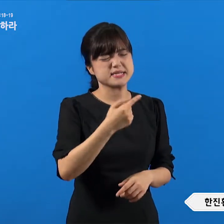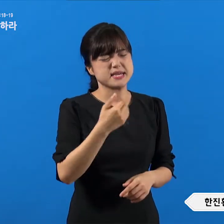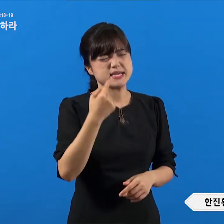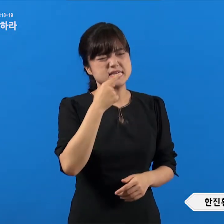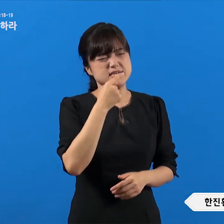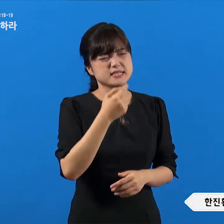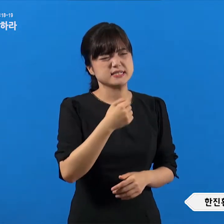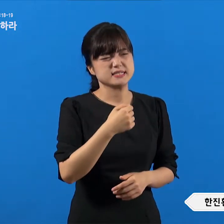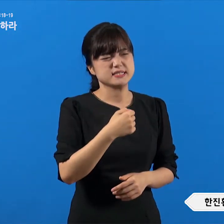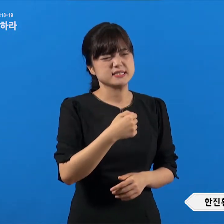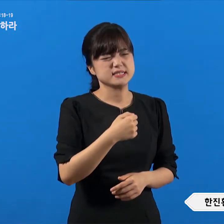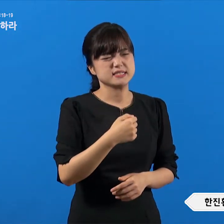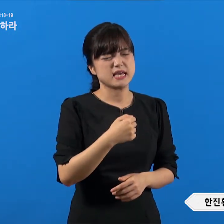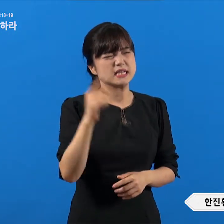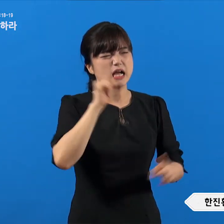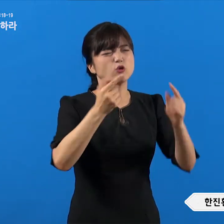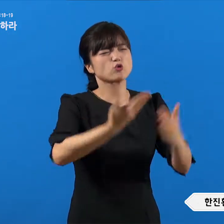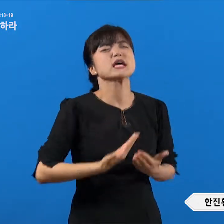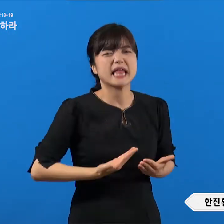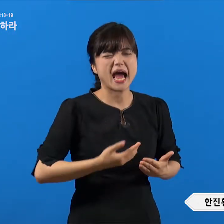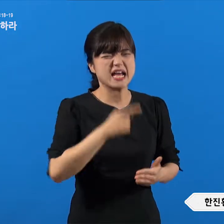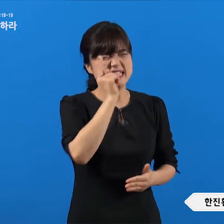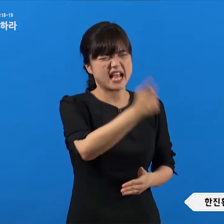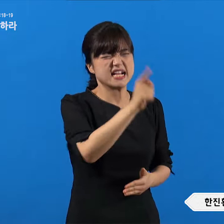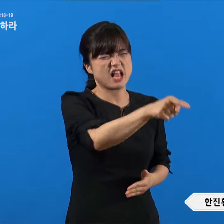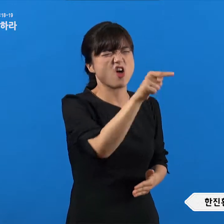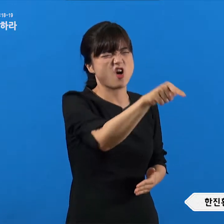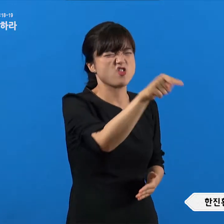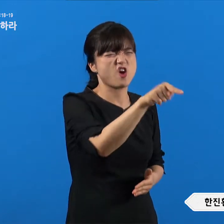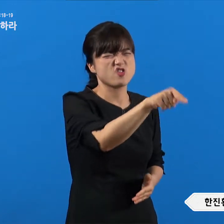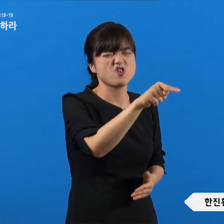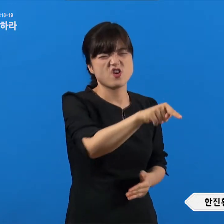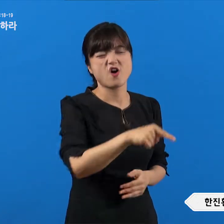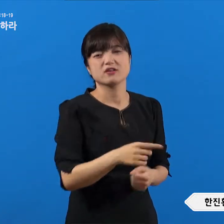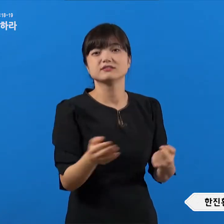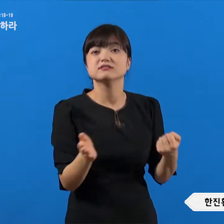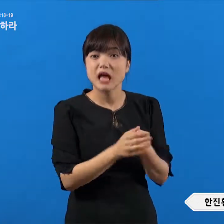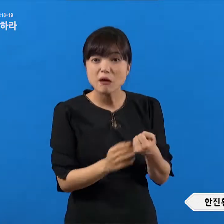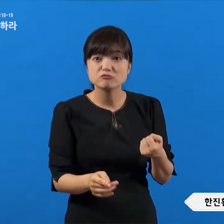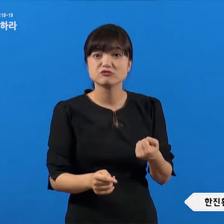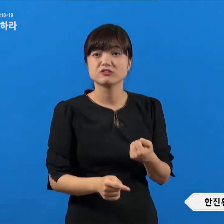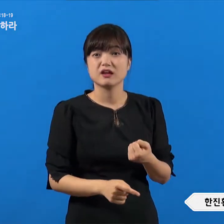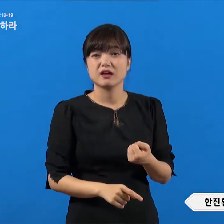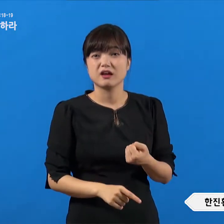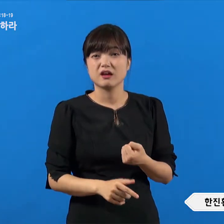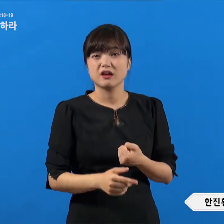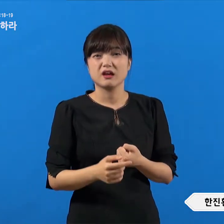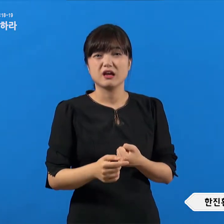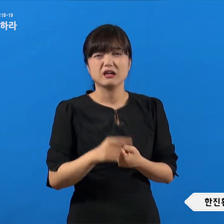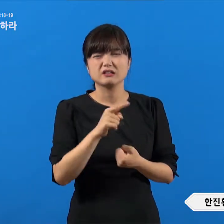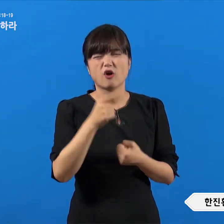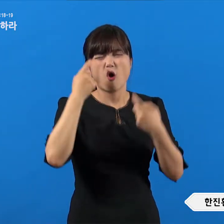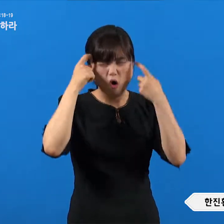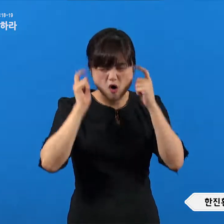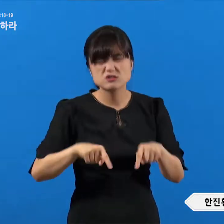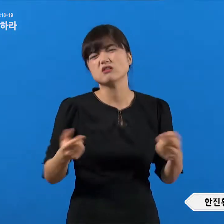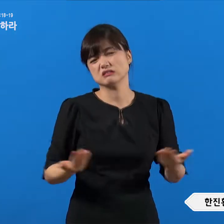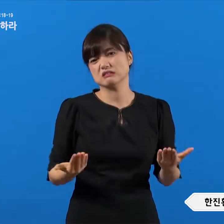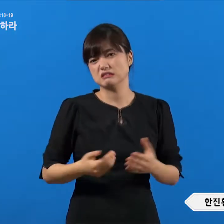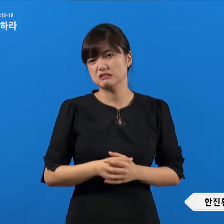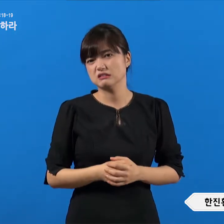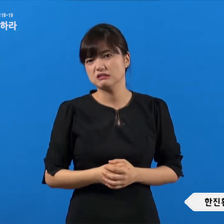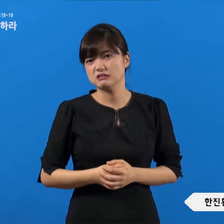했잖아요 하고 또 그냥 당신 물고 들어가는 것은 그건 지혜로운 일이 아닙니다.